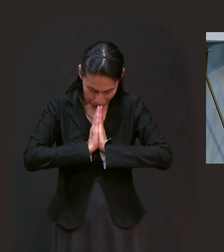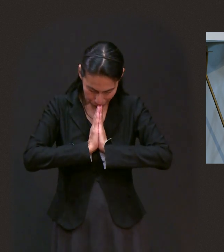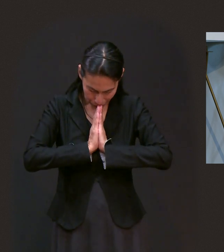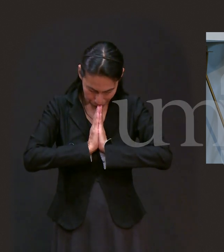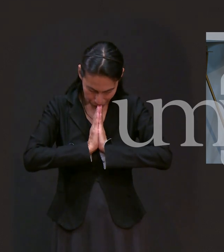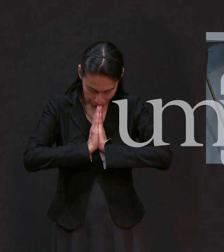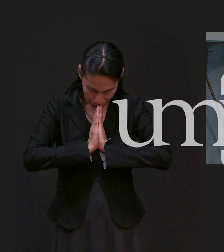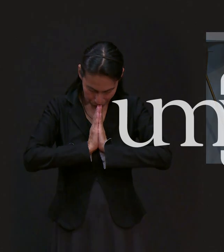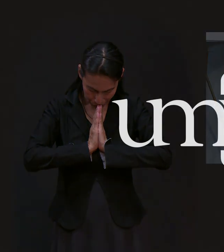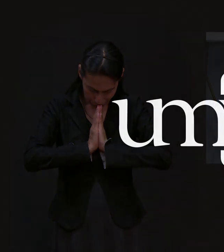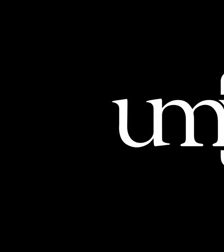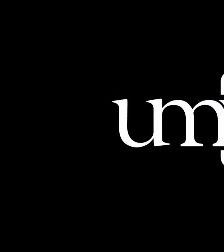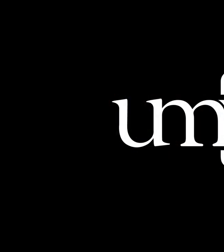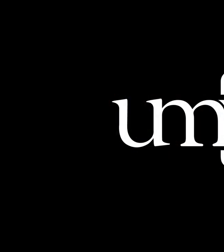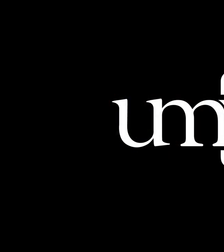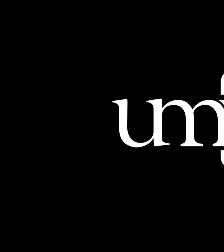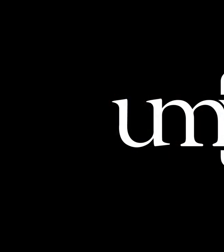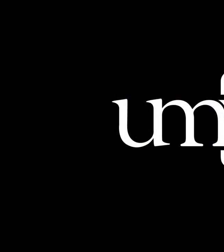amén